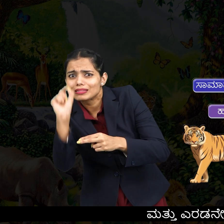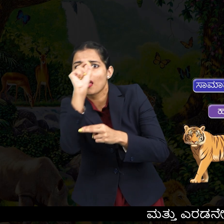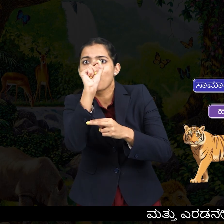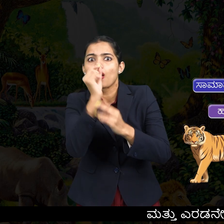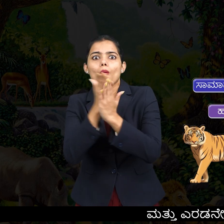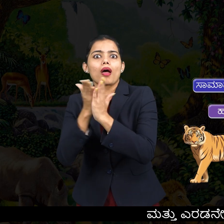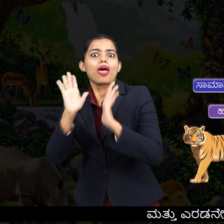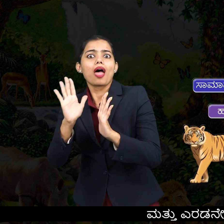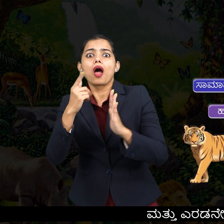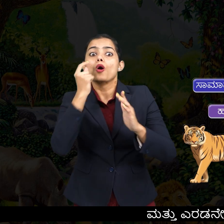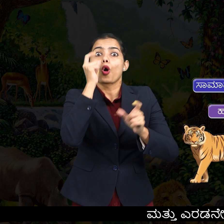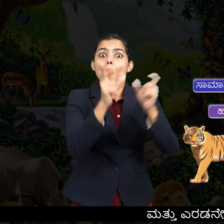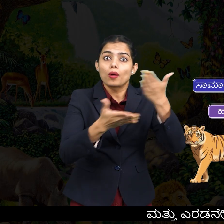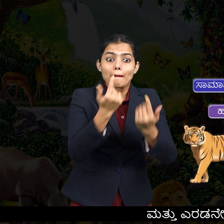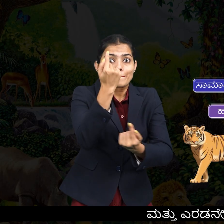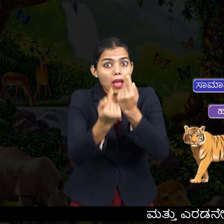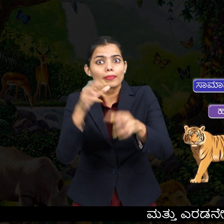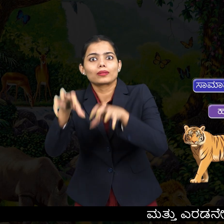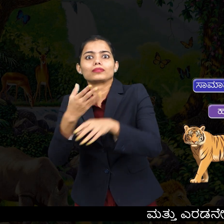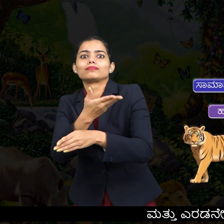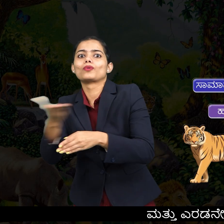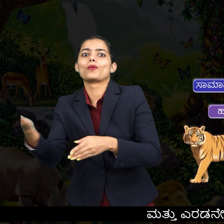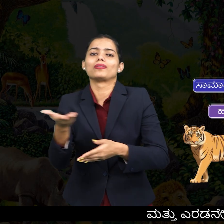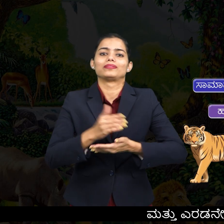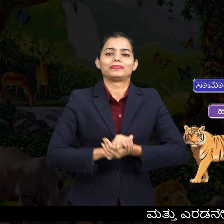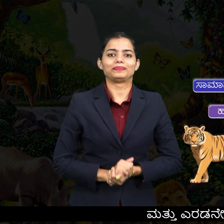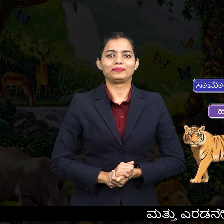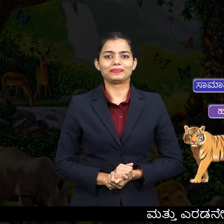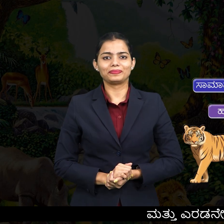ಎರಡನೆಯ ಭಾಗವು ಜಾತಿಗಳು.